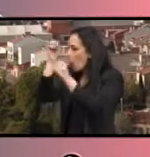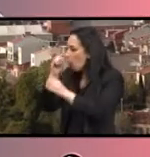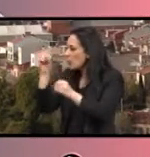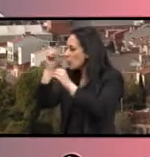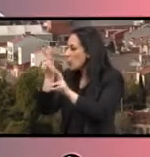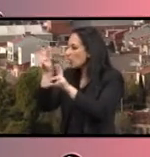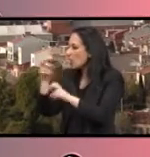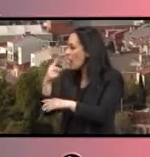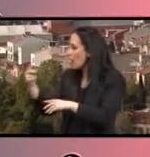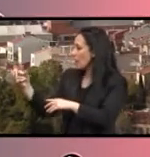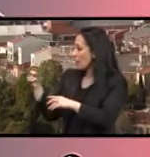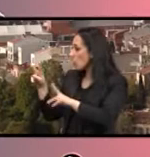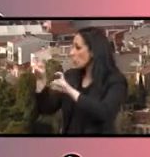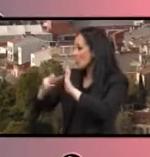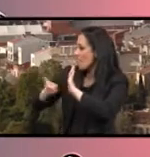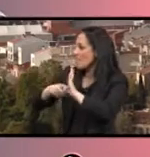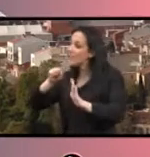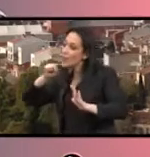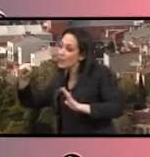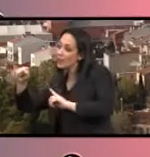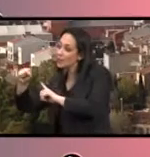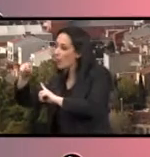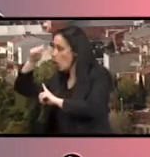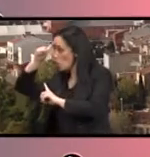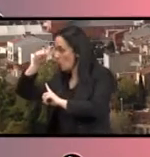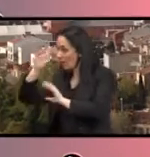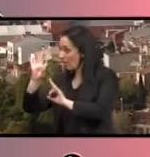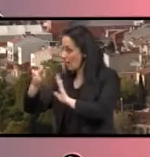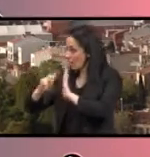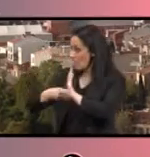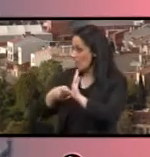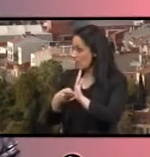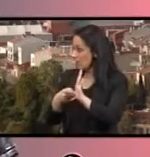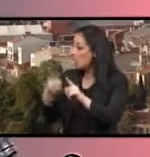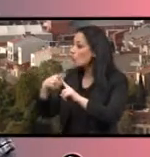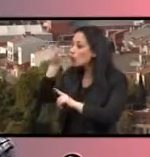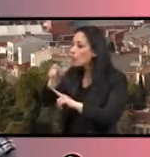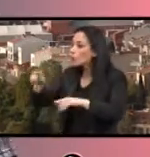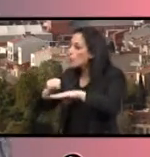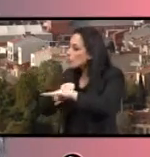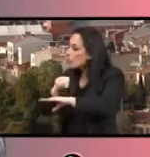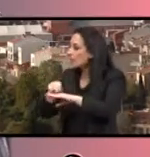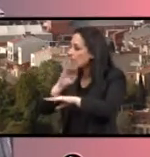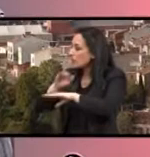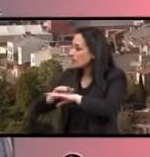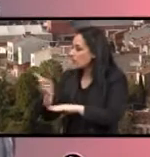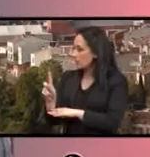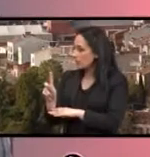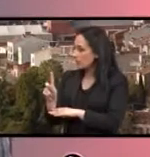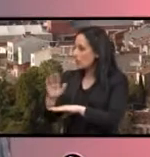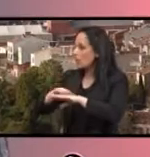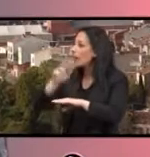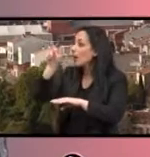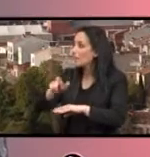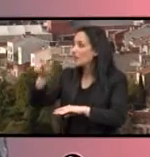de la llei de dependència, quan el nom ho diu, és una llei. I com és que els polítics no compleixen la llei d'aquestes persones tan vulnerables